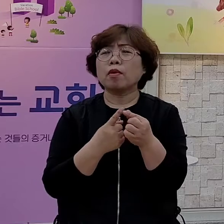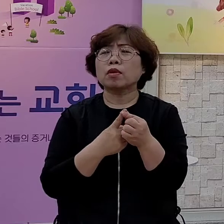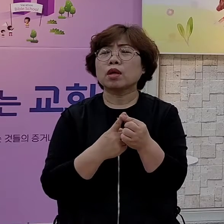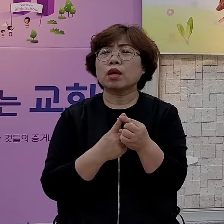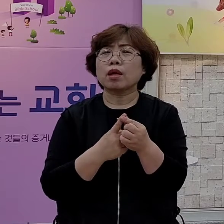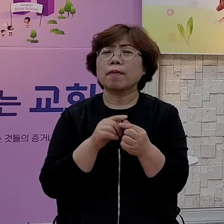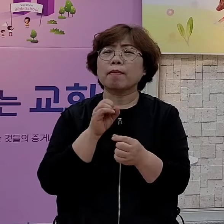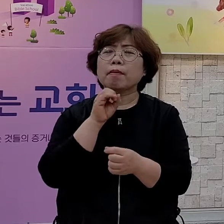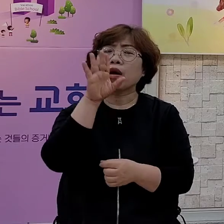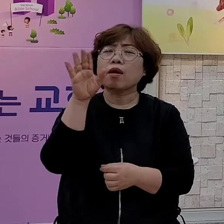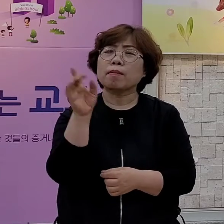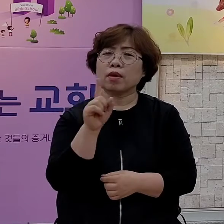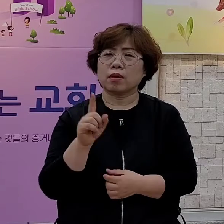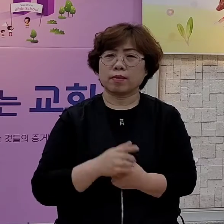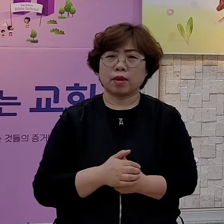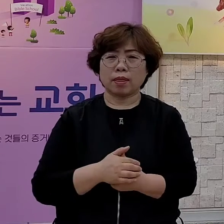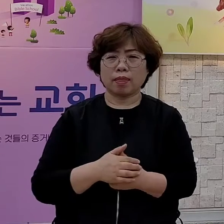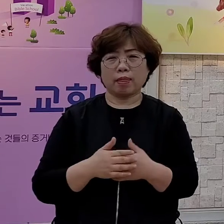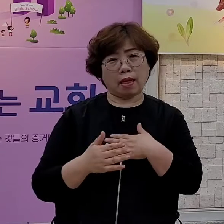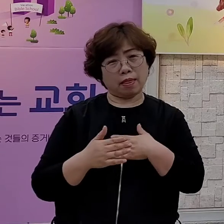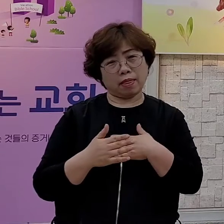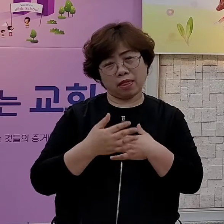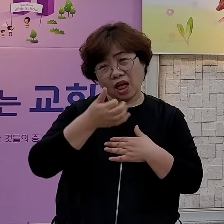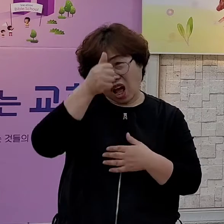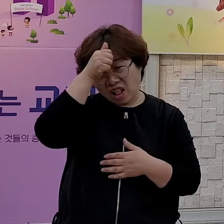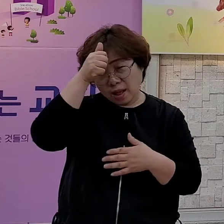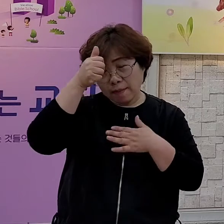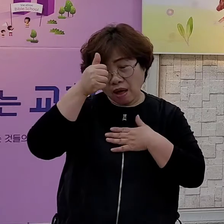뭡니까? 결국 뭐 때문이라는 거예요?